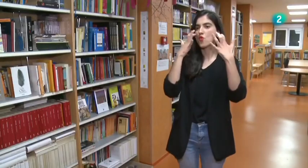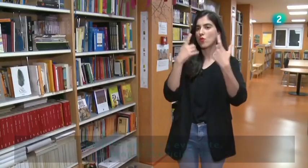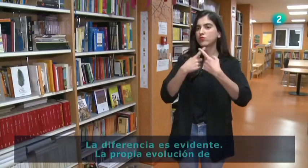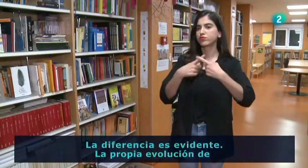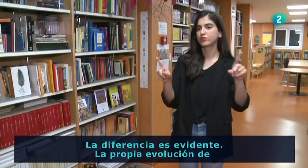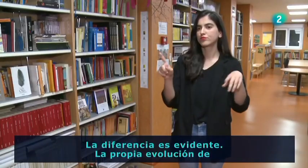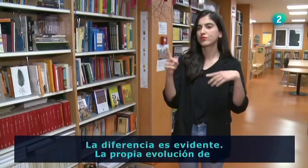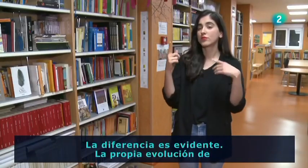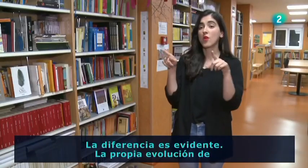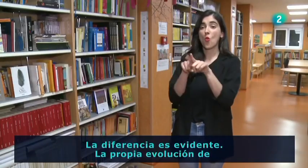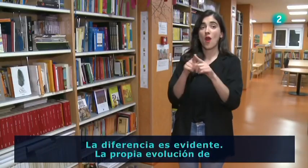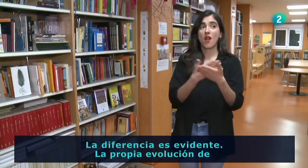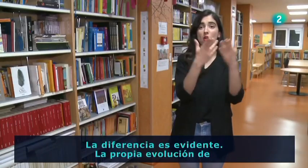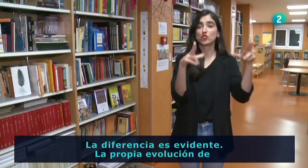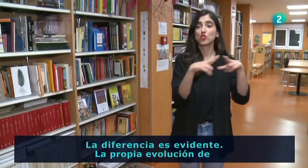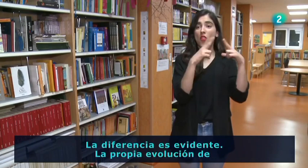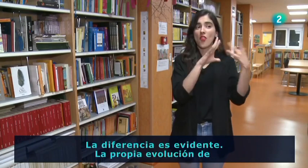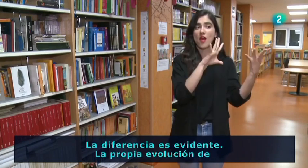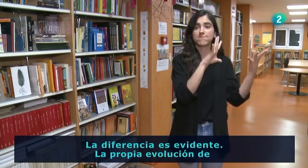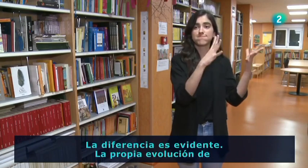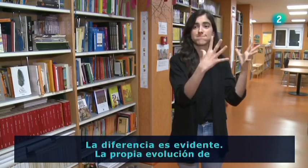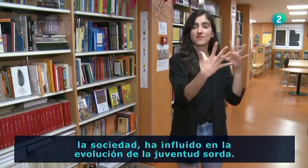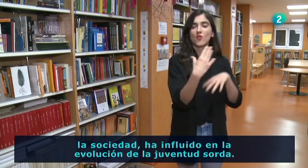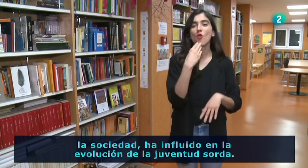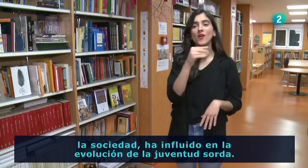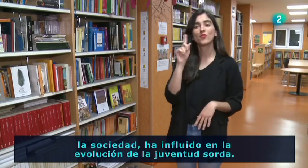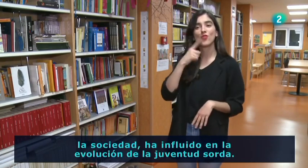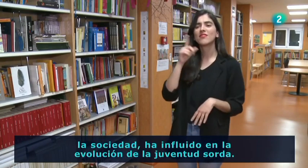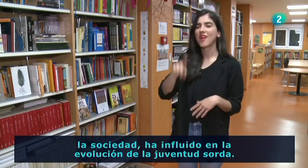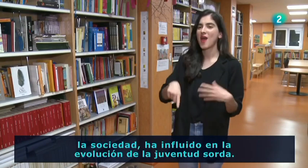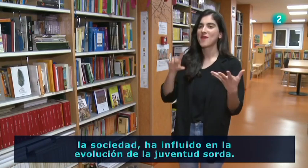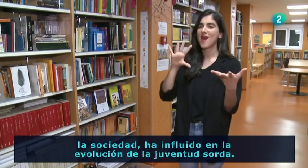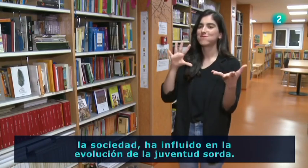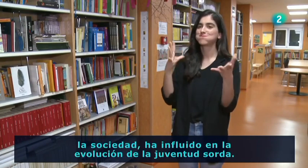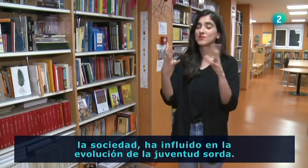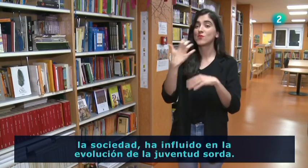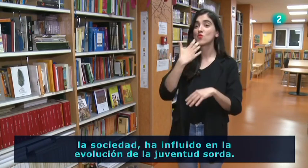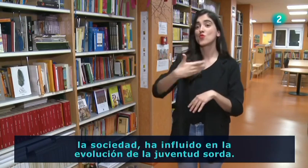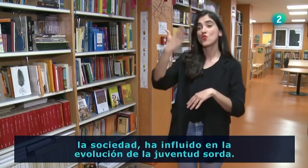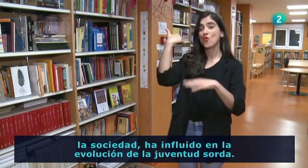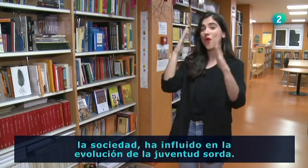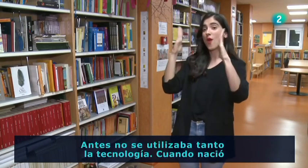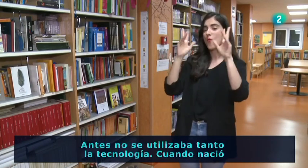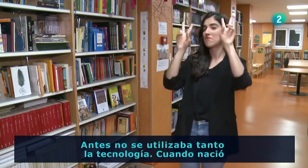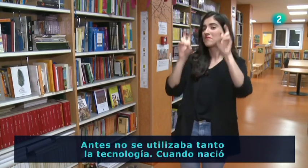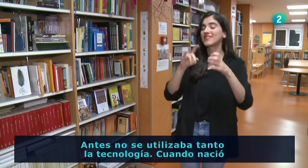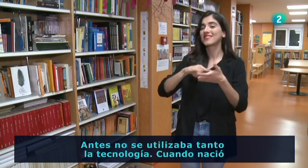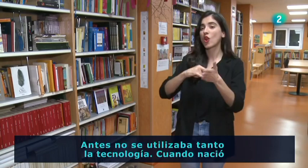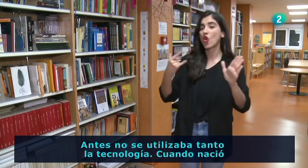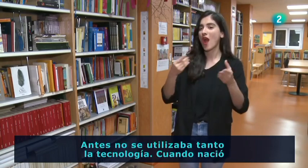La diferencia es evidente. La propia evolución de la sociedad ha influido en la evolución de la juventud sorda. Antes no se utilizaba tanto